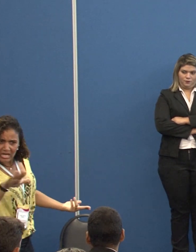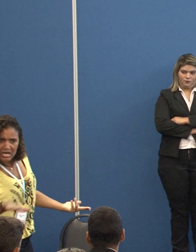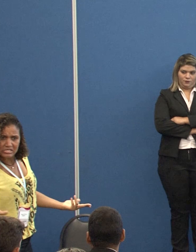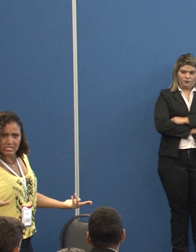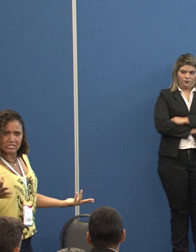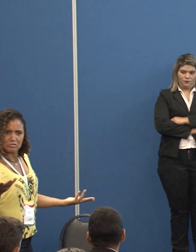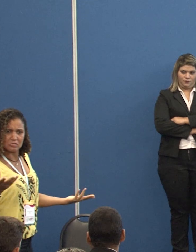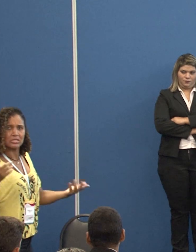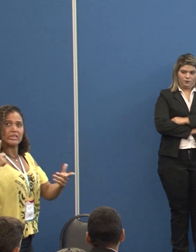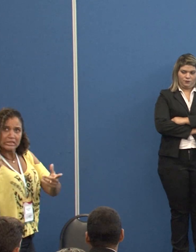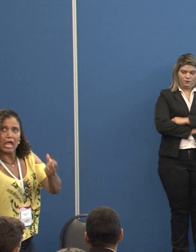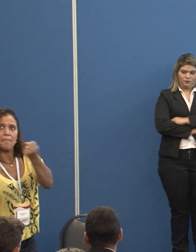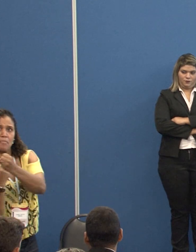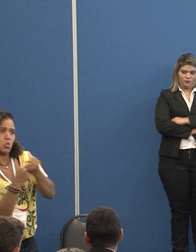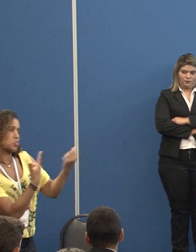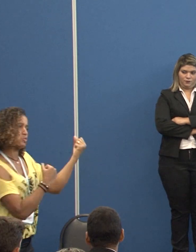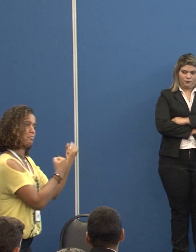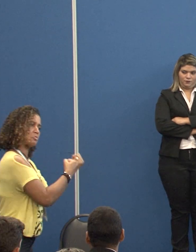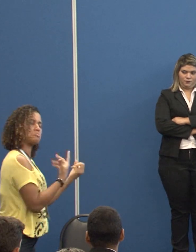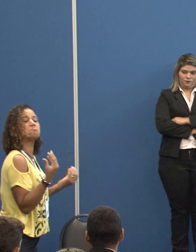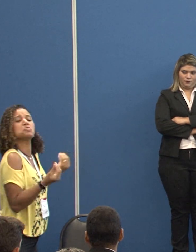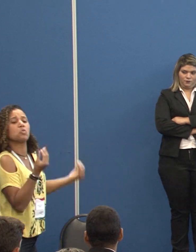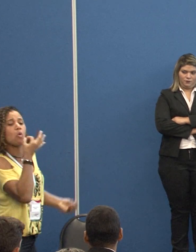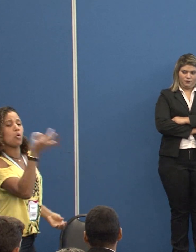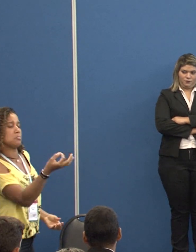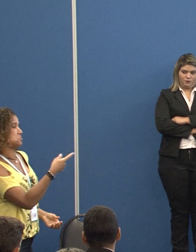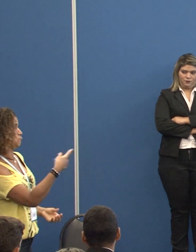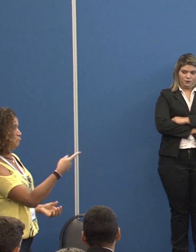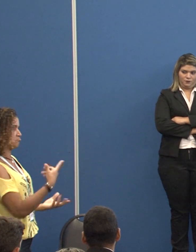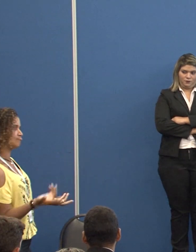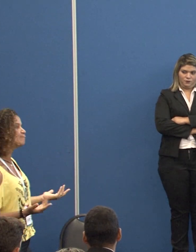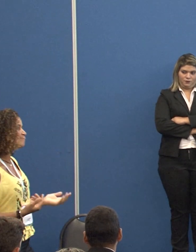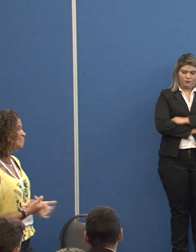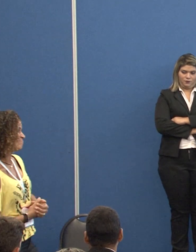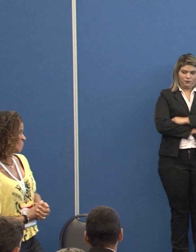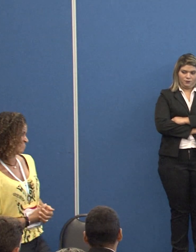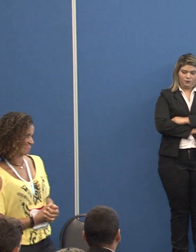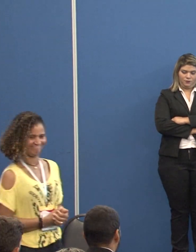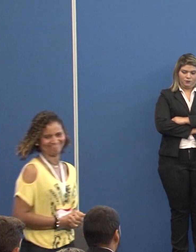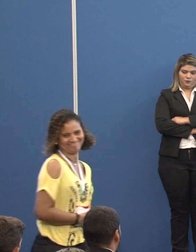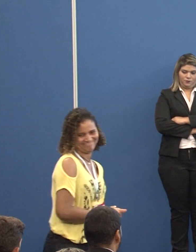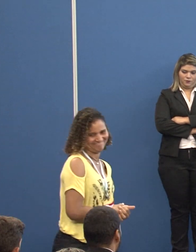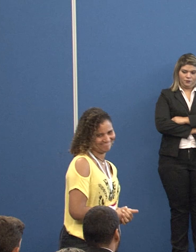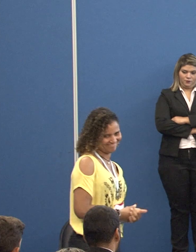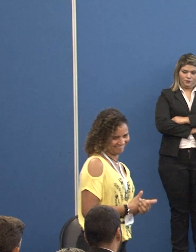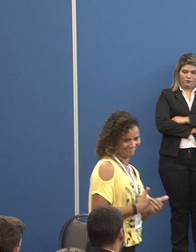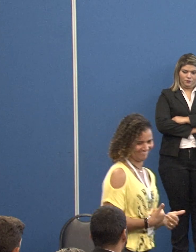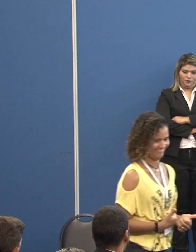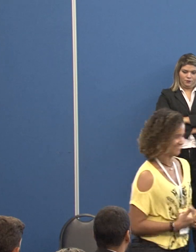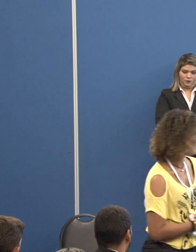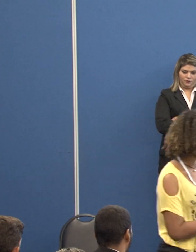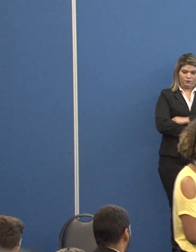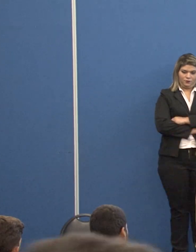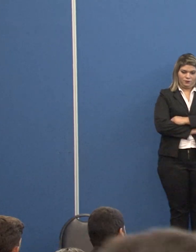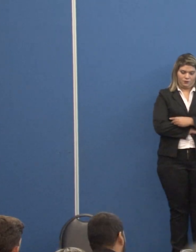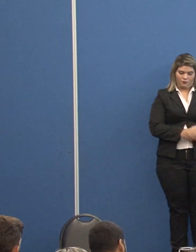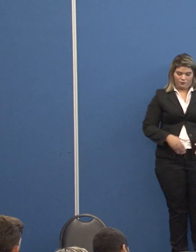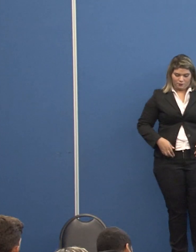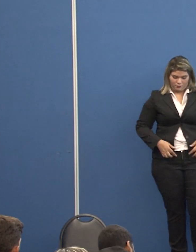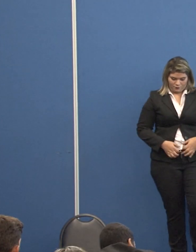forma, né? Então, será que seria possível a criança só ter esse conhecimento na unidade escolar? É a minha